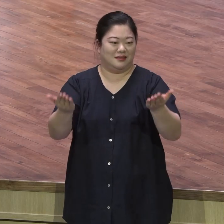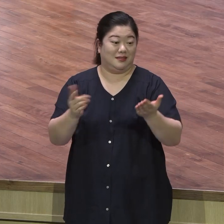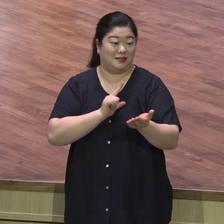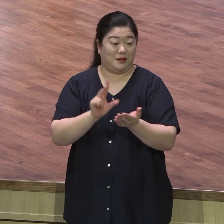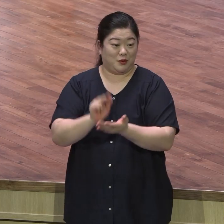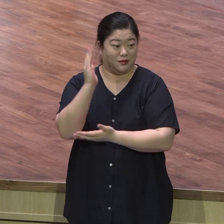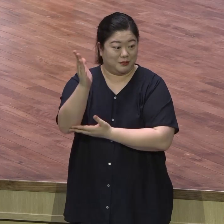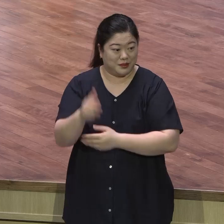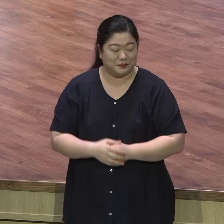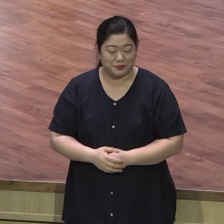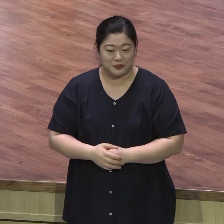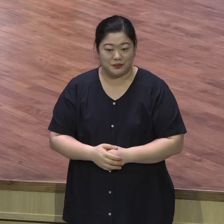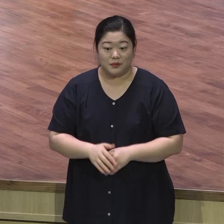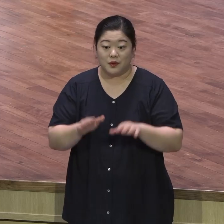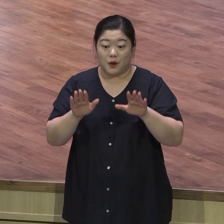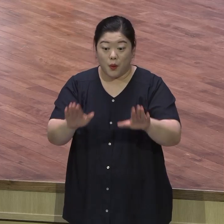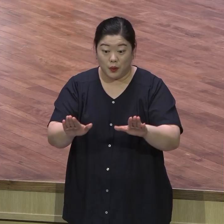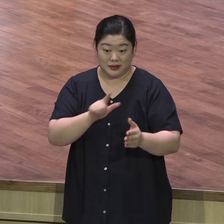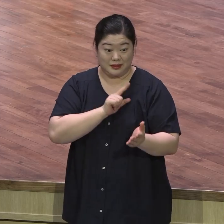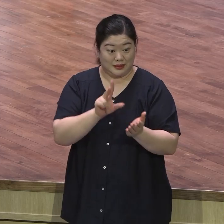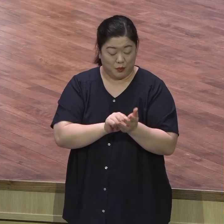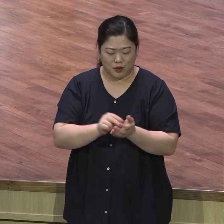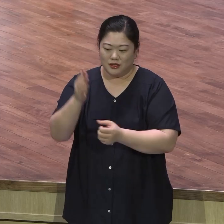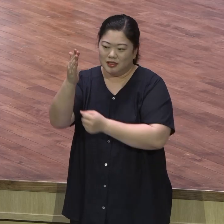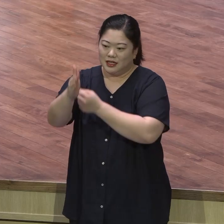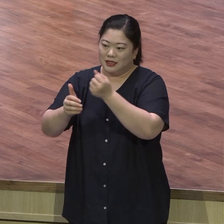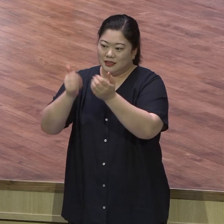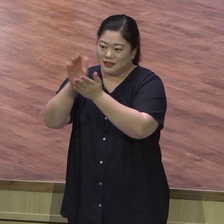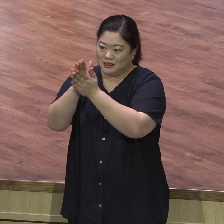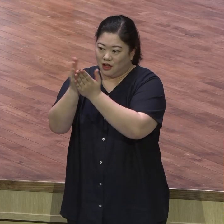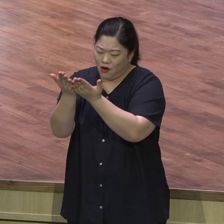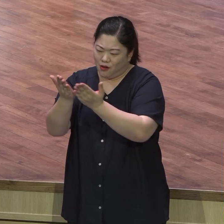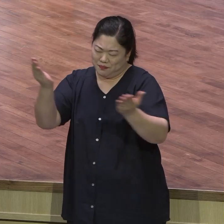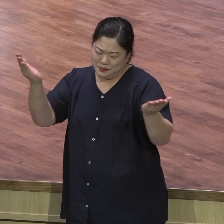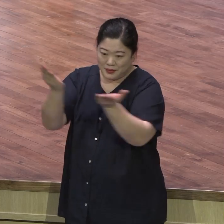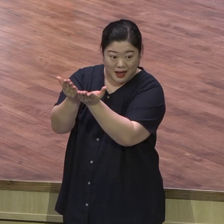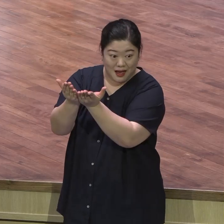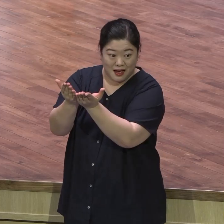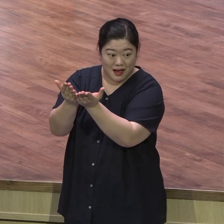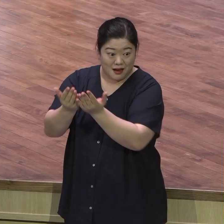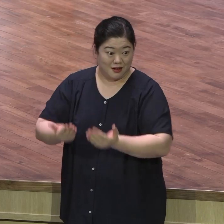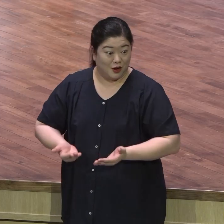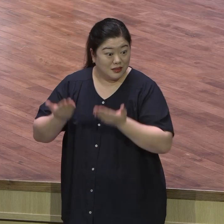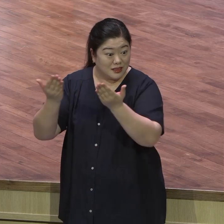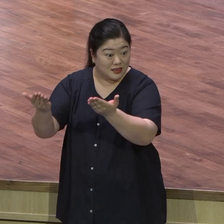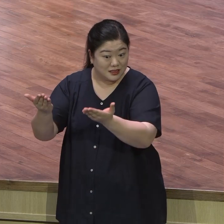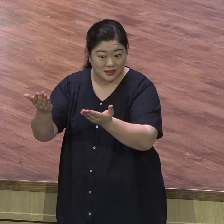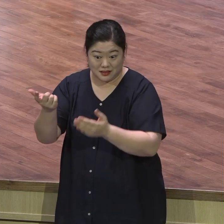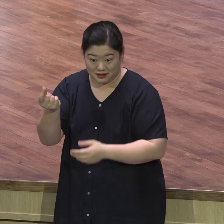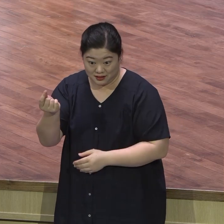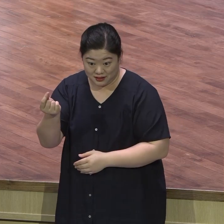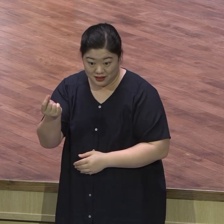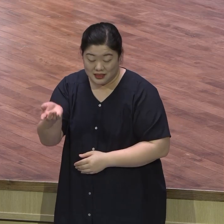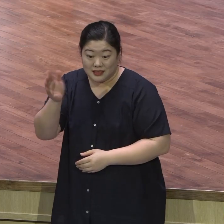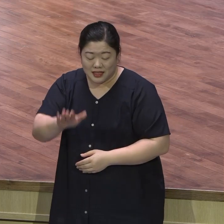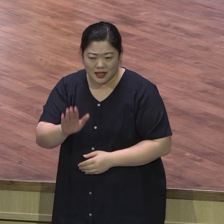제목이 성경적 헌신인데 지금 코로나19 사태로 인해서 정말